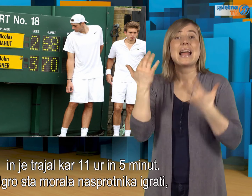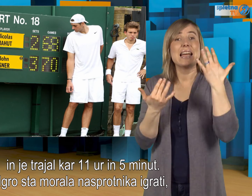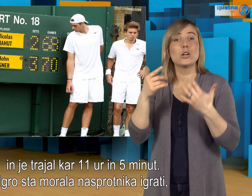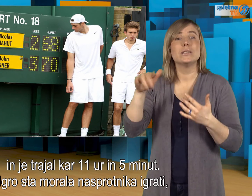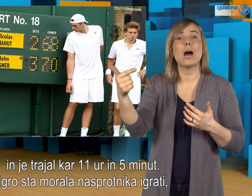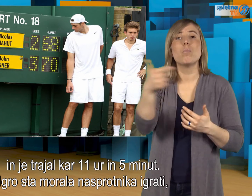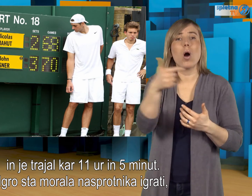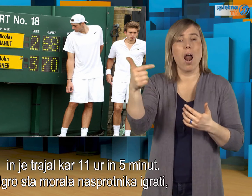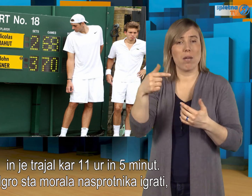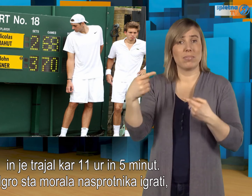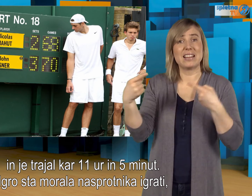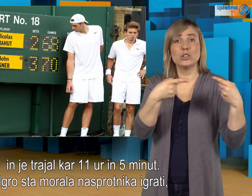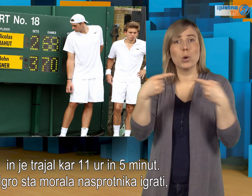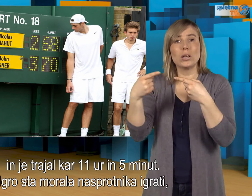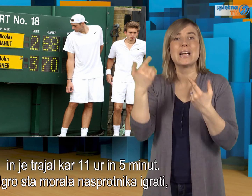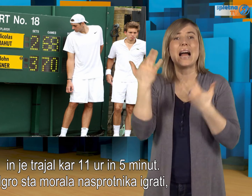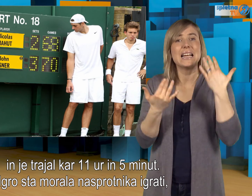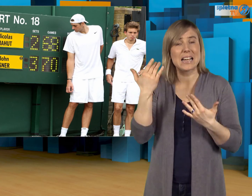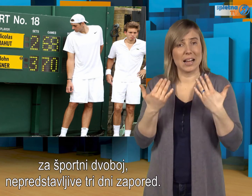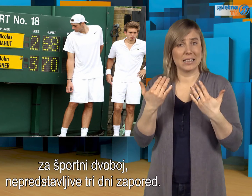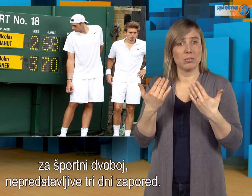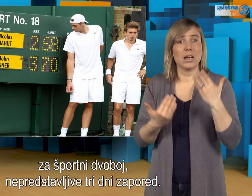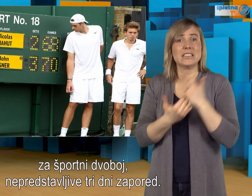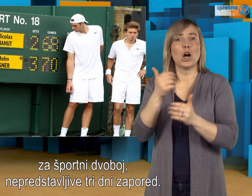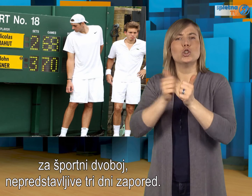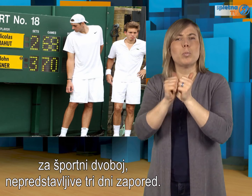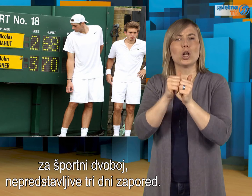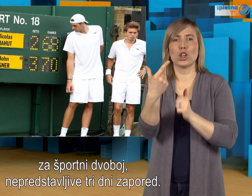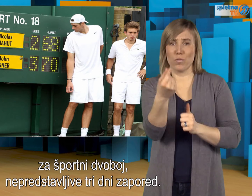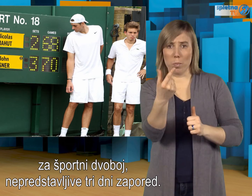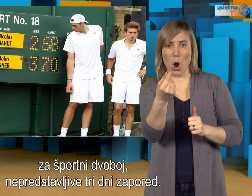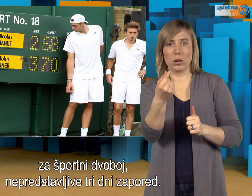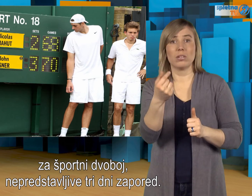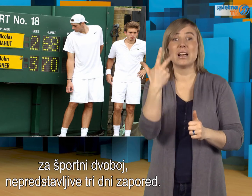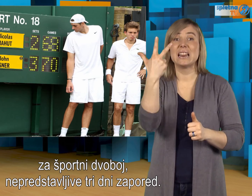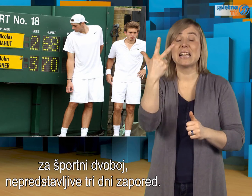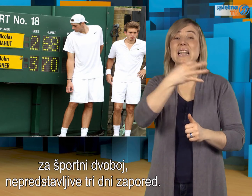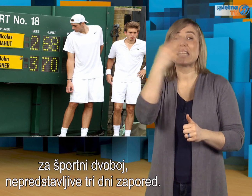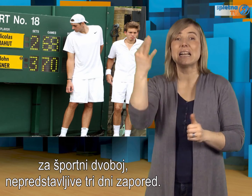Igro sta morala nasprotnika igrati za športni dvoboj nepredstavljive 3 dni zapored.